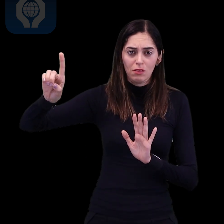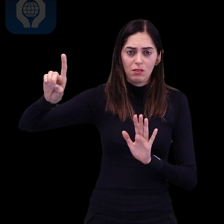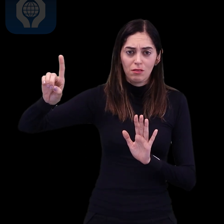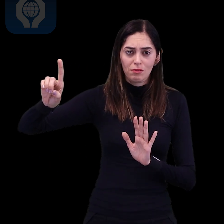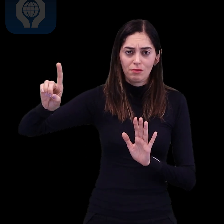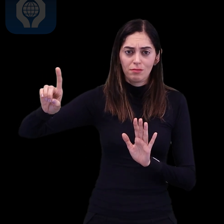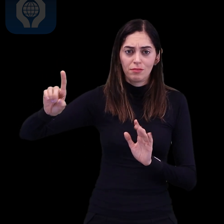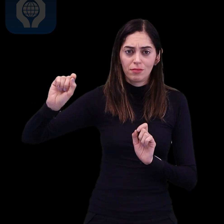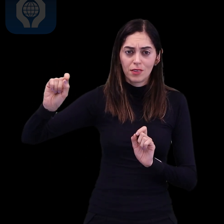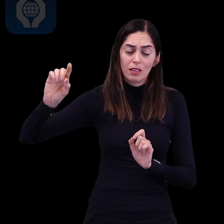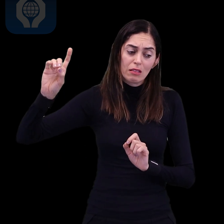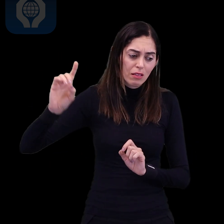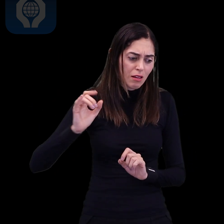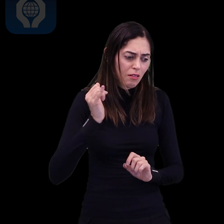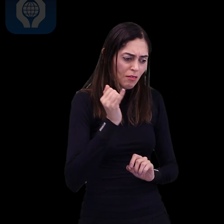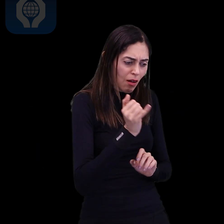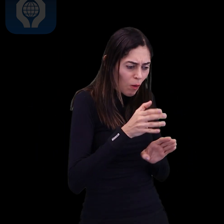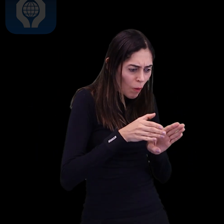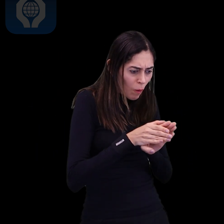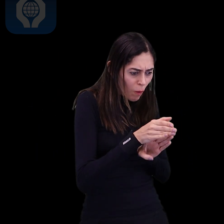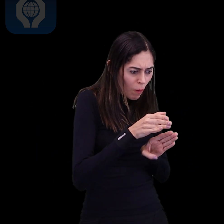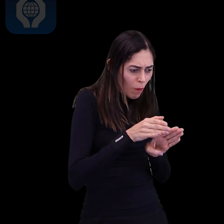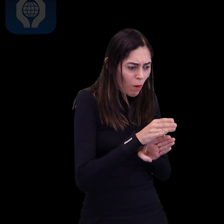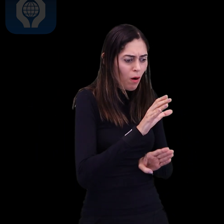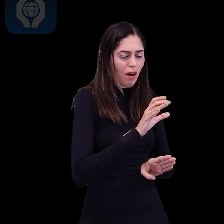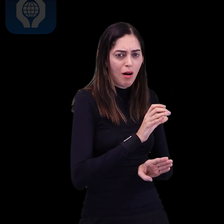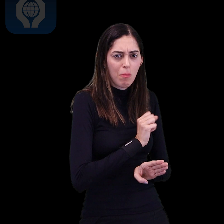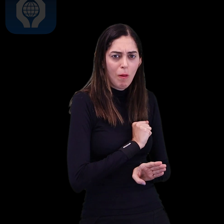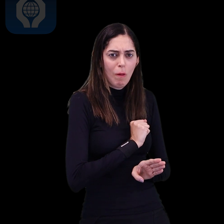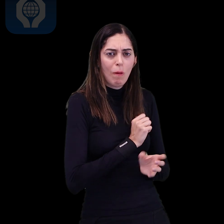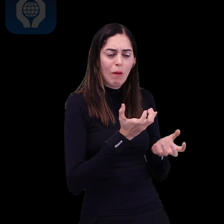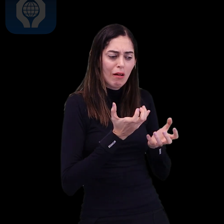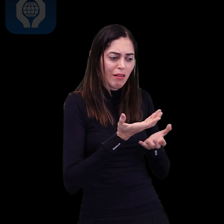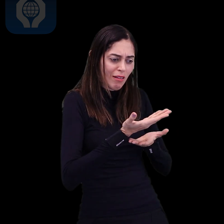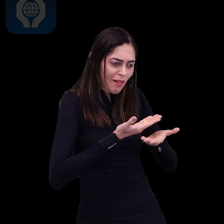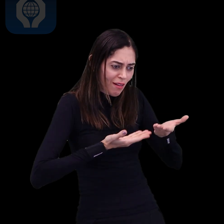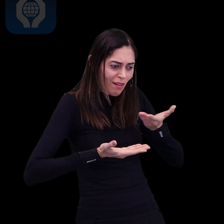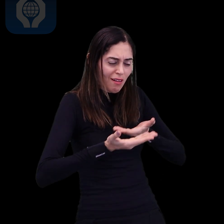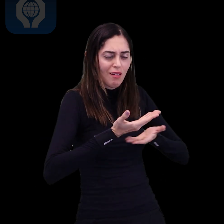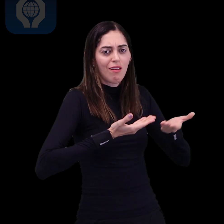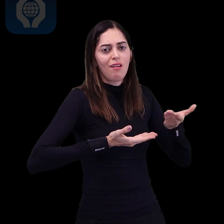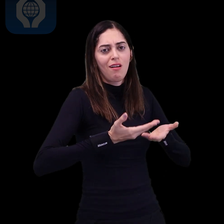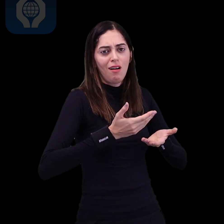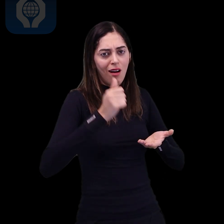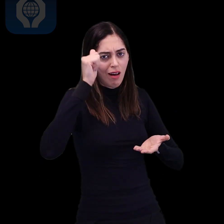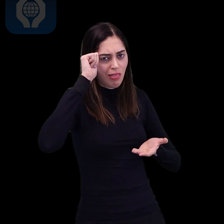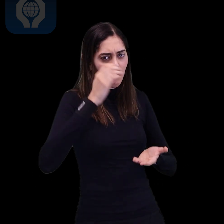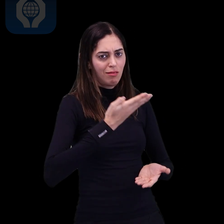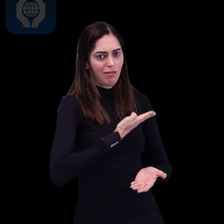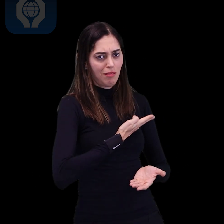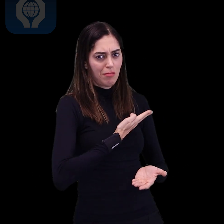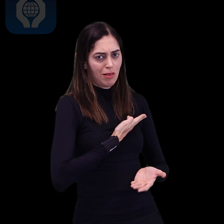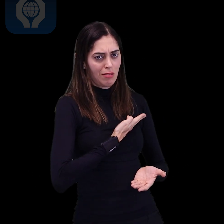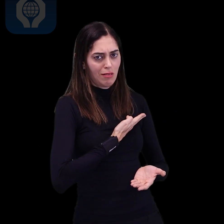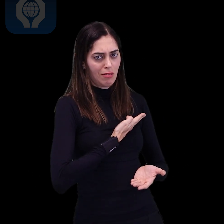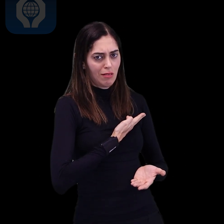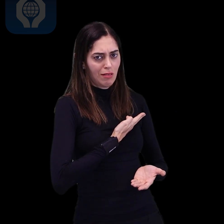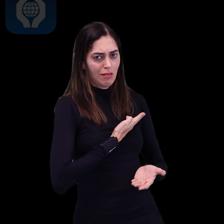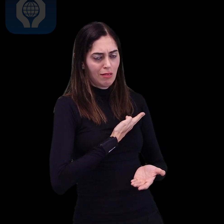o que fazer porque Deus é amoroso. Deus queria desfrutar do amor e da amizade de Adão. Ele só queria que